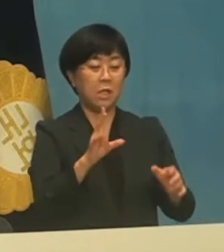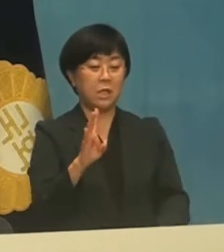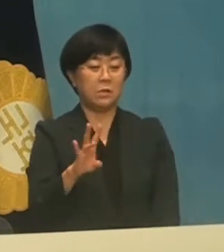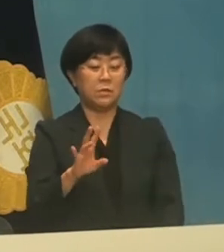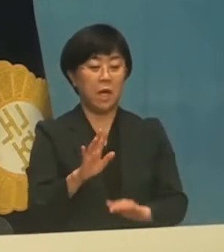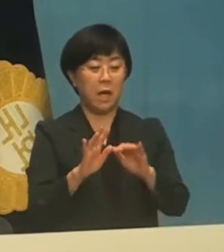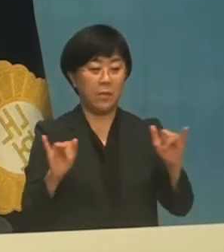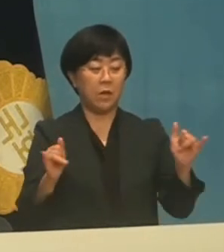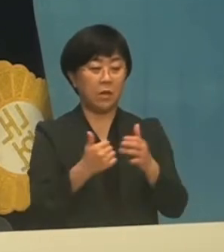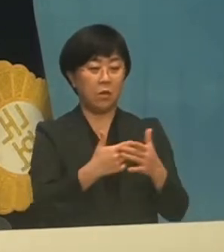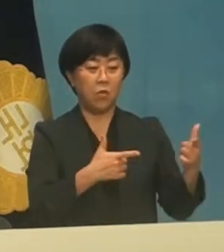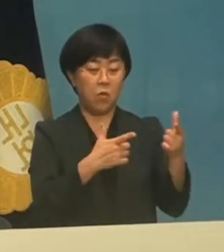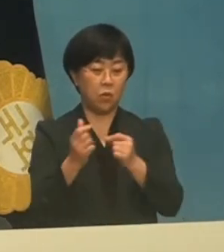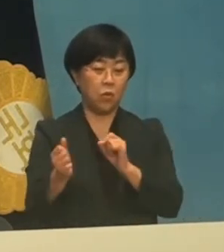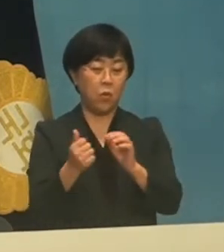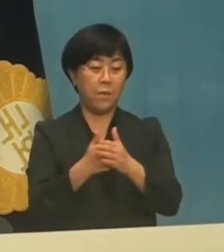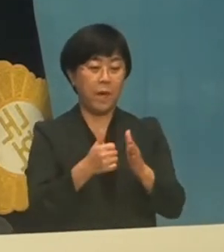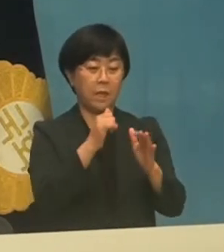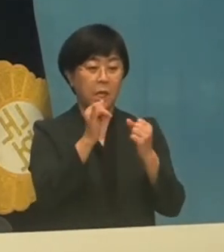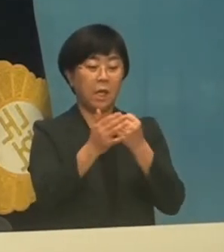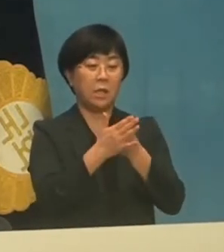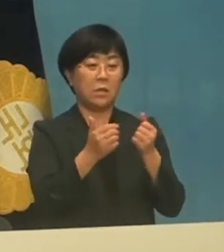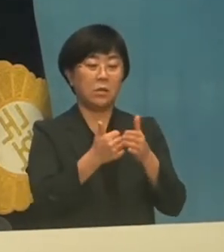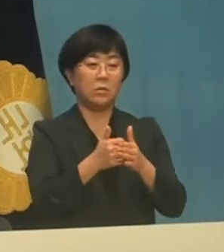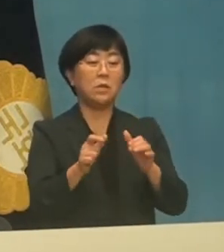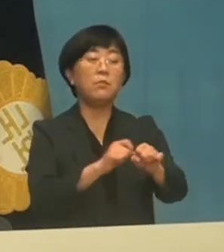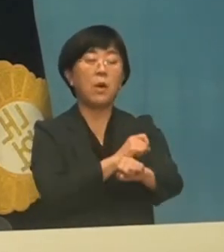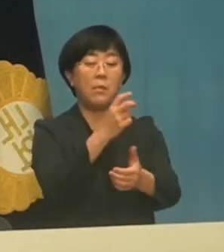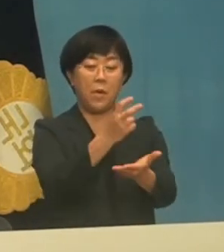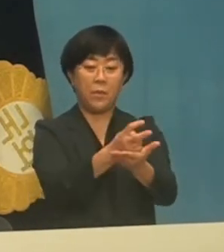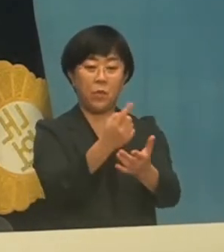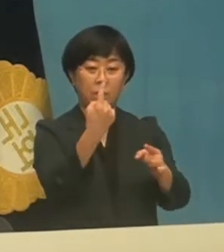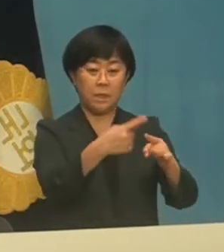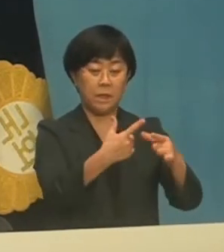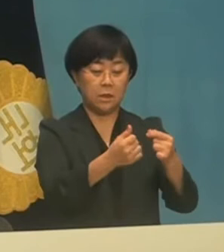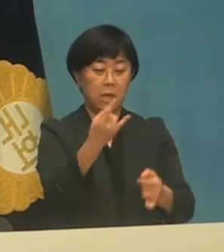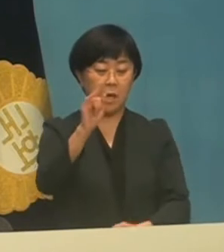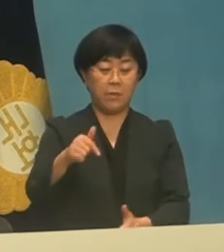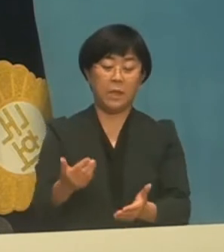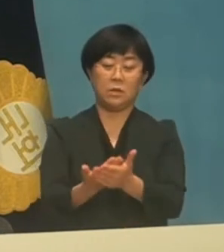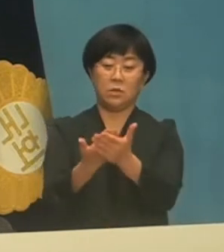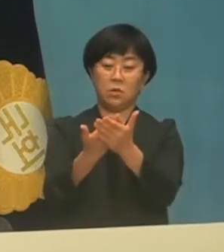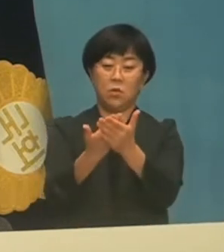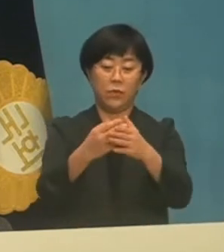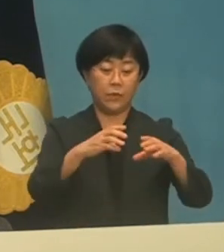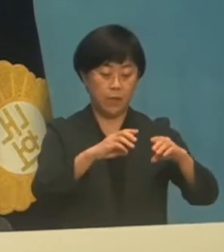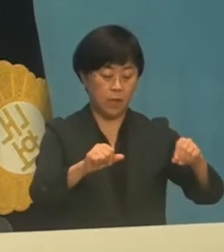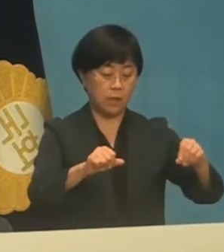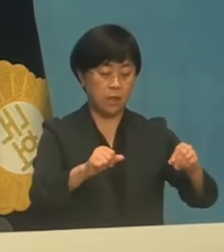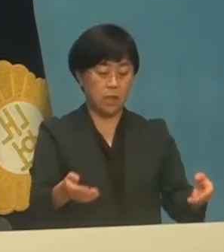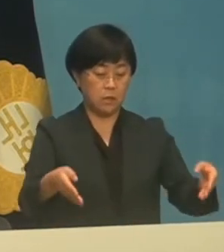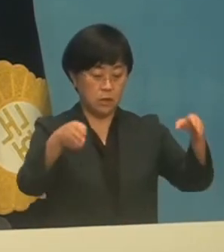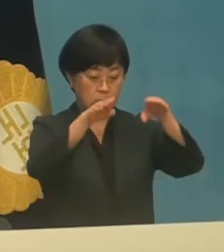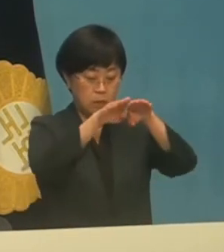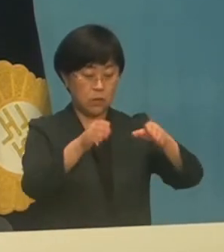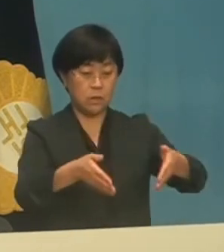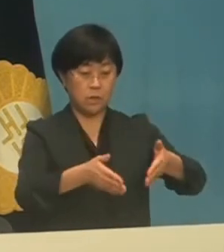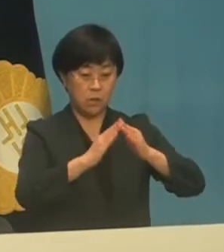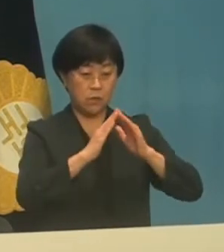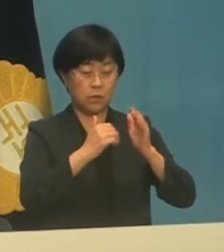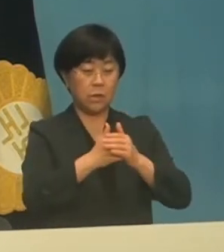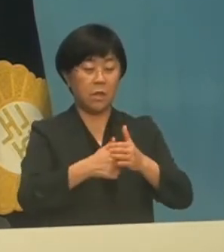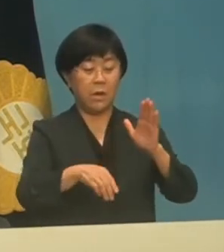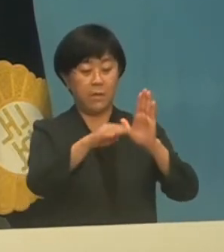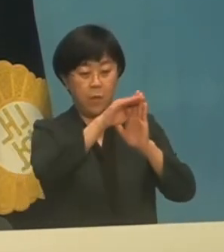24명이 공동 발의한 고준위 방사성 폐기물 관리에 관한 특별법 역시 핵발전소 부지 내 핵폐기물 저장 시설을 증설하는